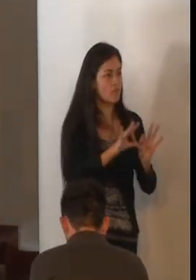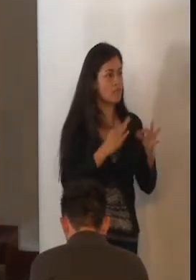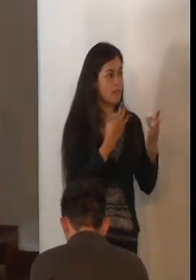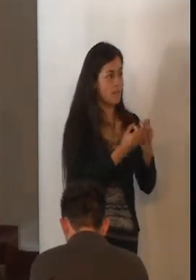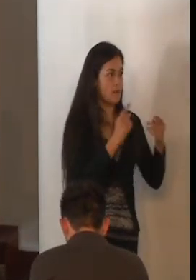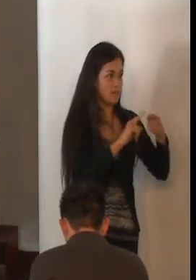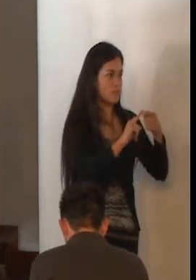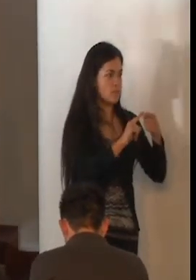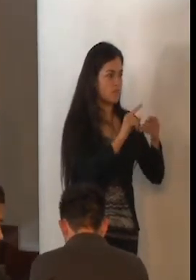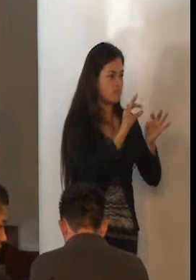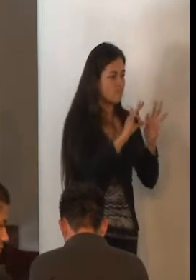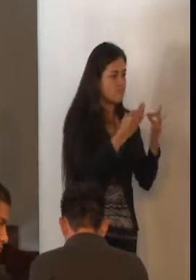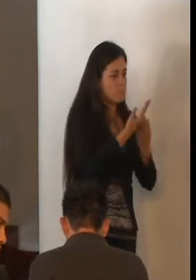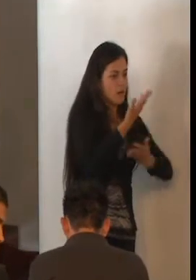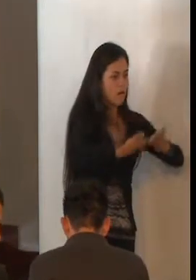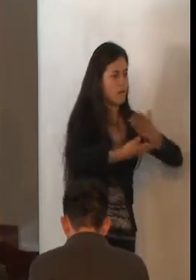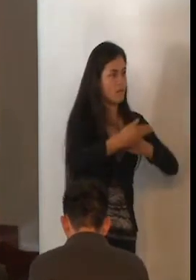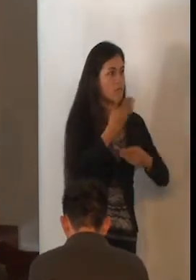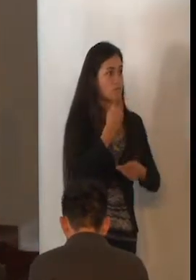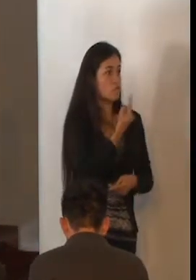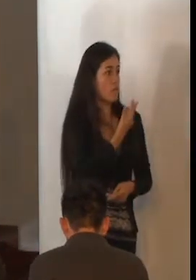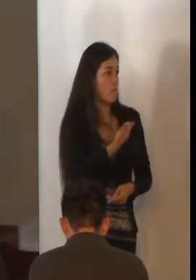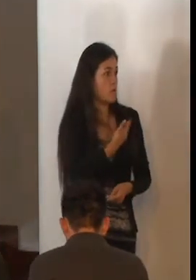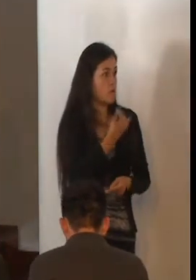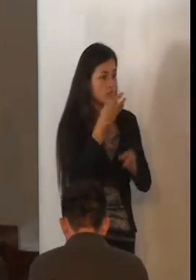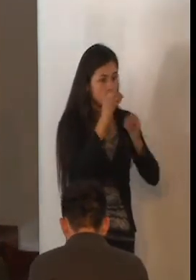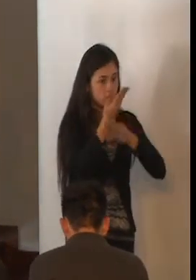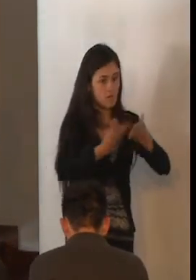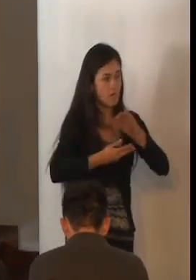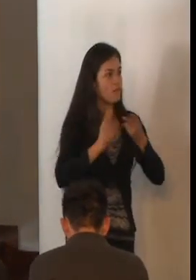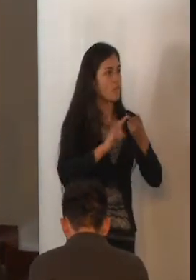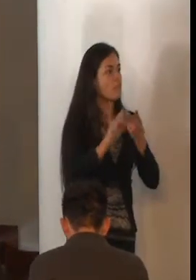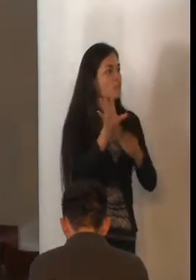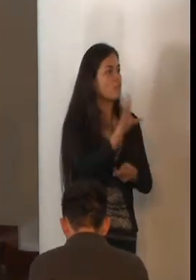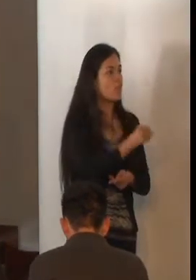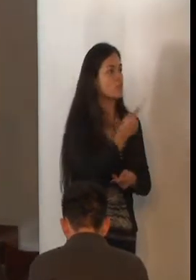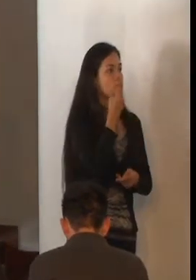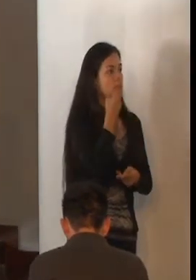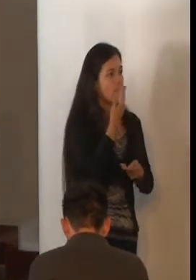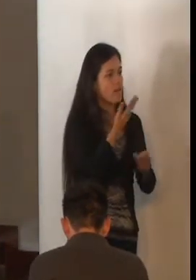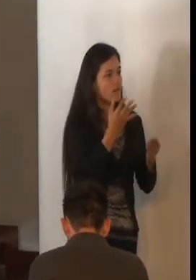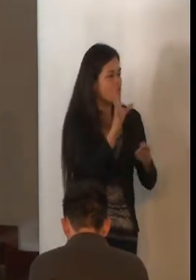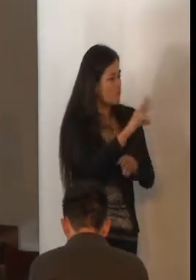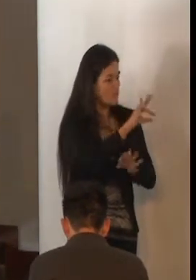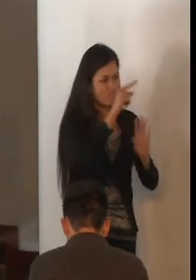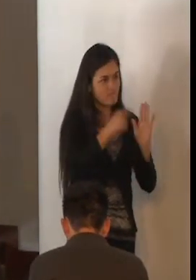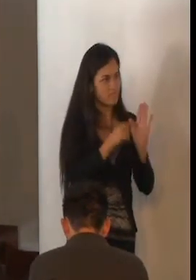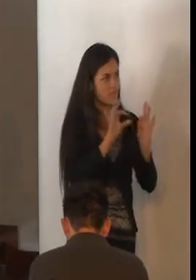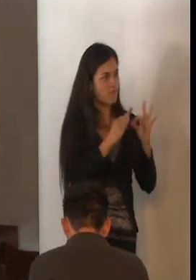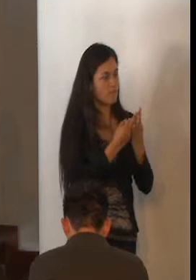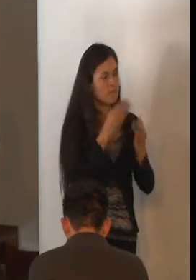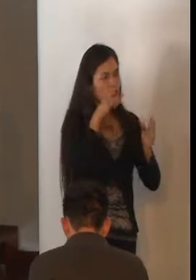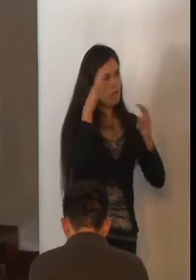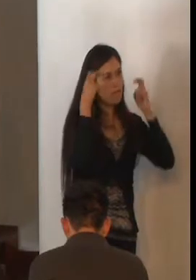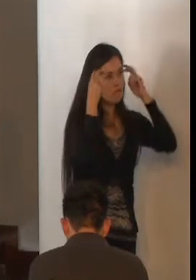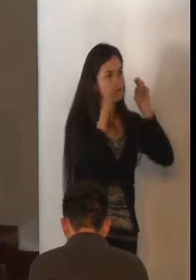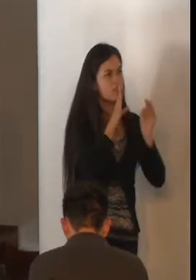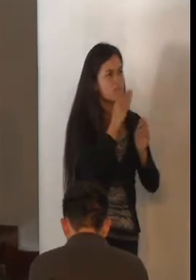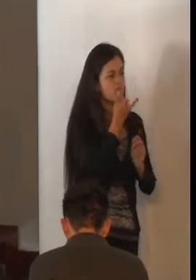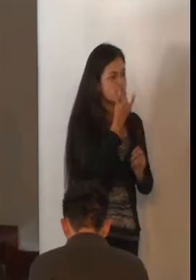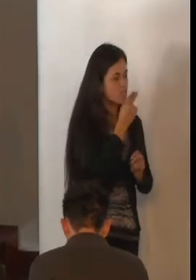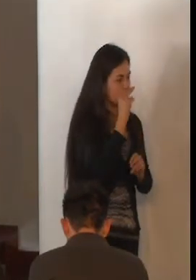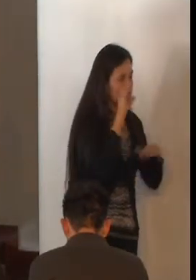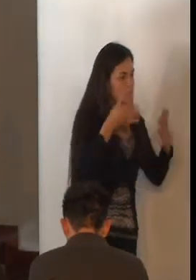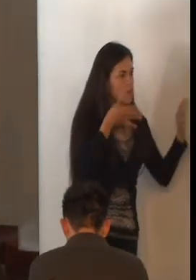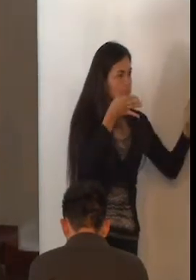familiar en donde no solamente la mamá, sino el papá, los tíos, los primos, las personas más cercanas también tengan como conocimiento de lo que está pasando